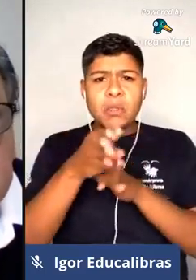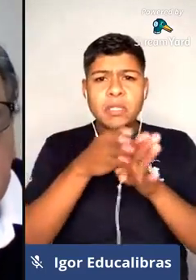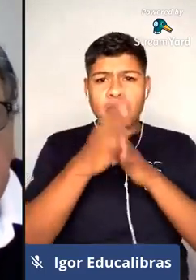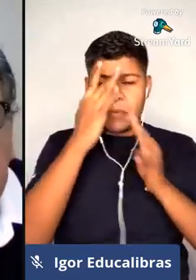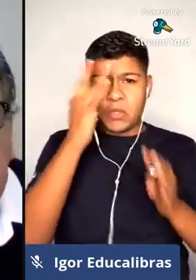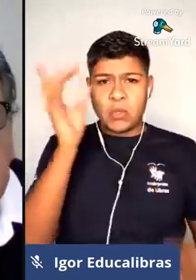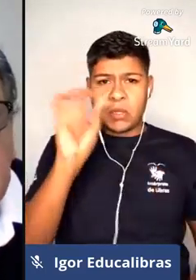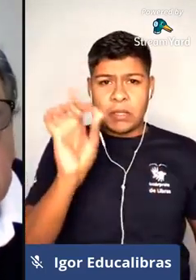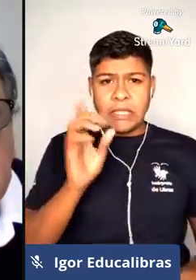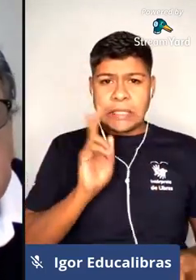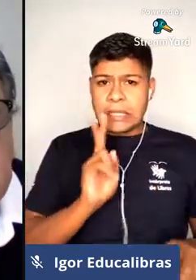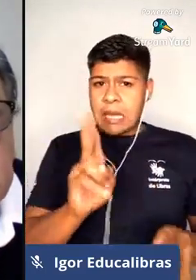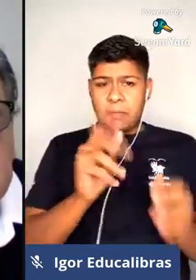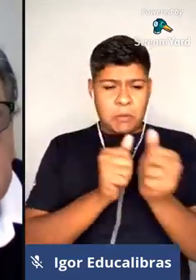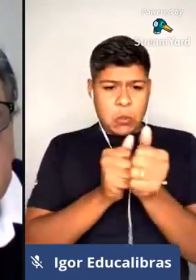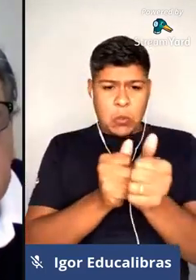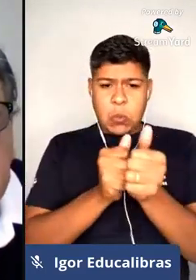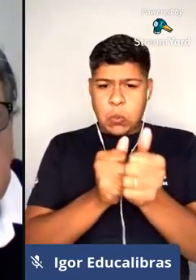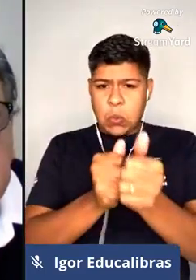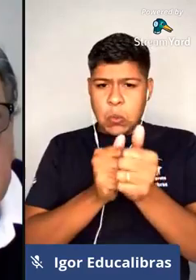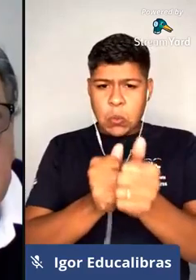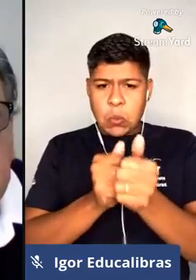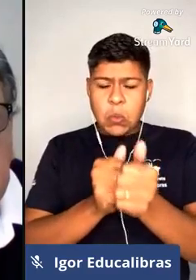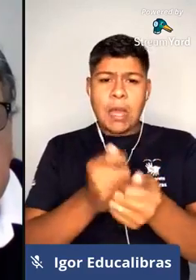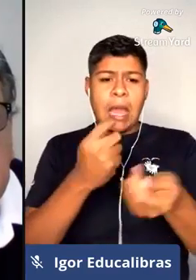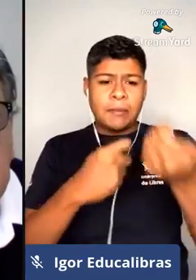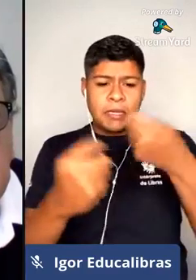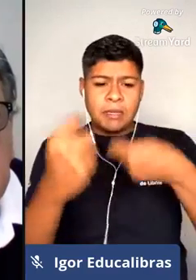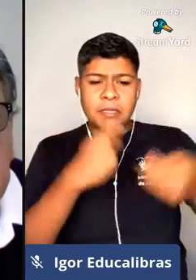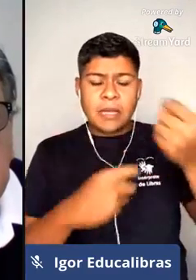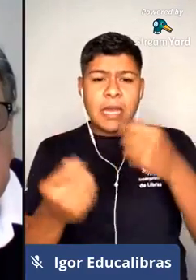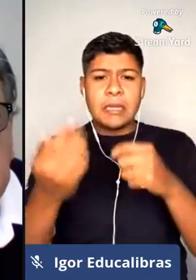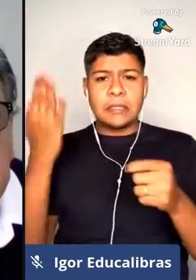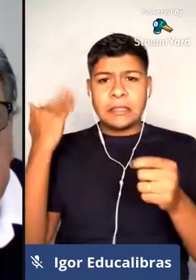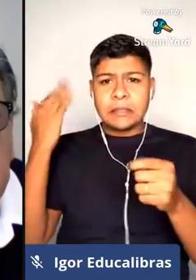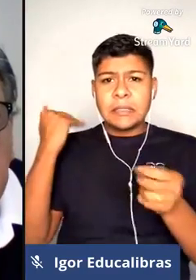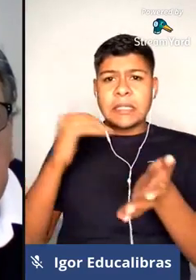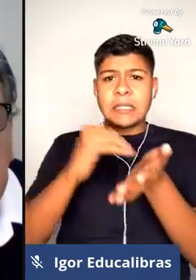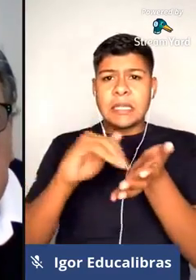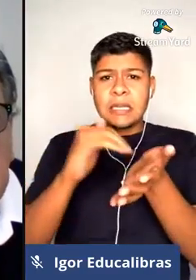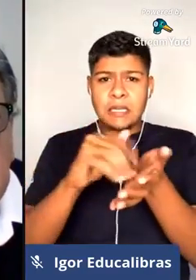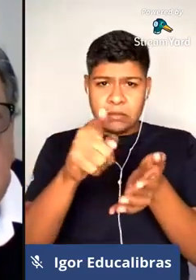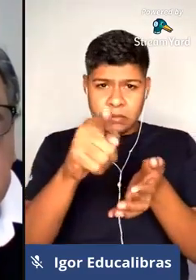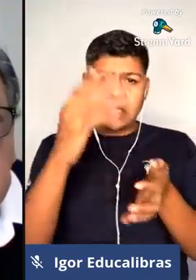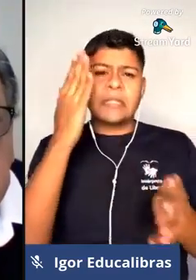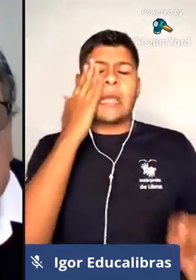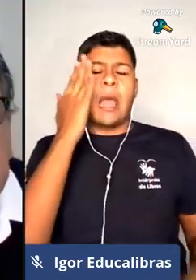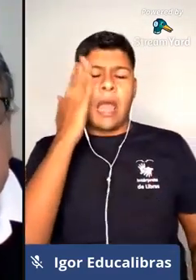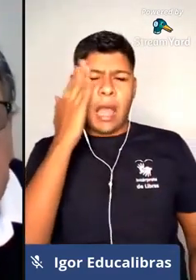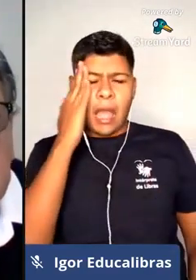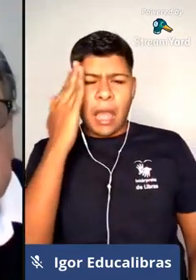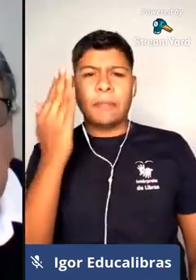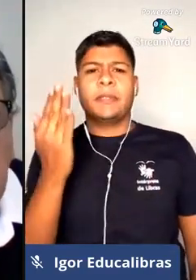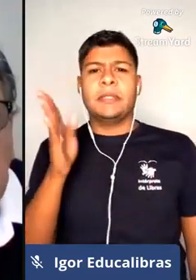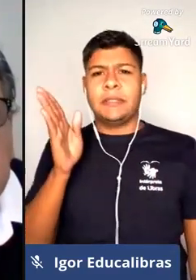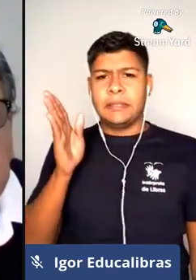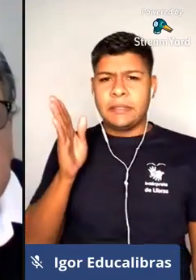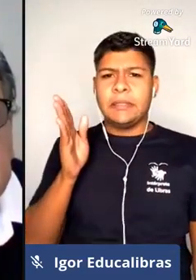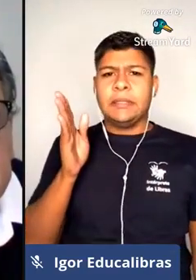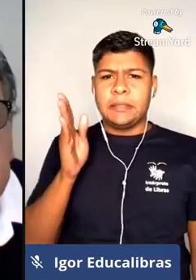nunca me afastei, em nenhuma administração, desde a época da secretaria, você sabe. Estivemos juntos em